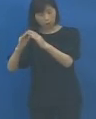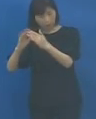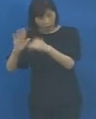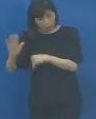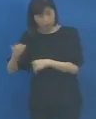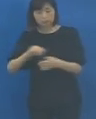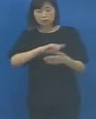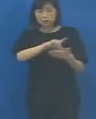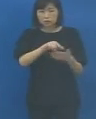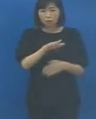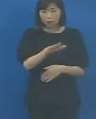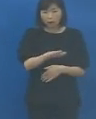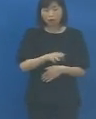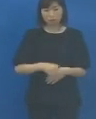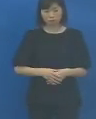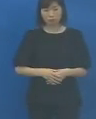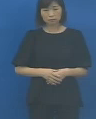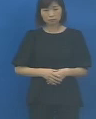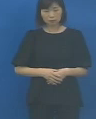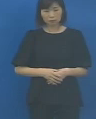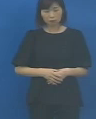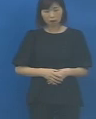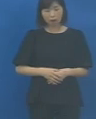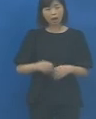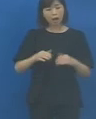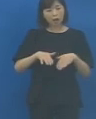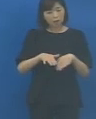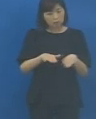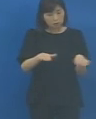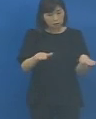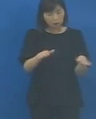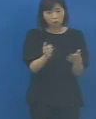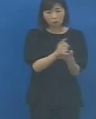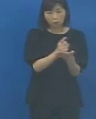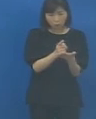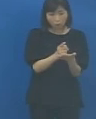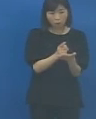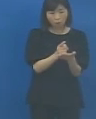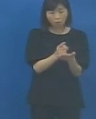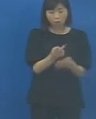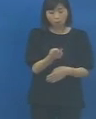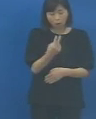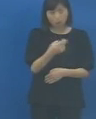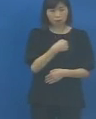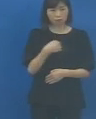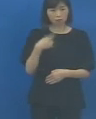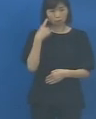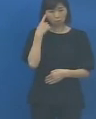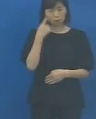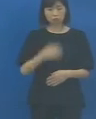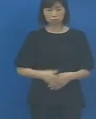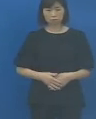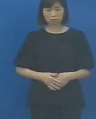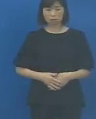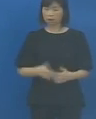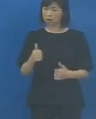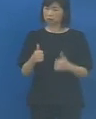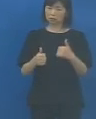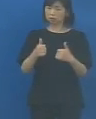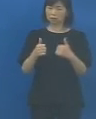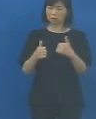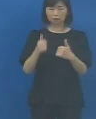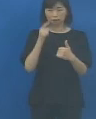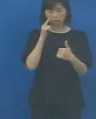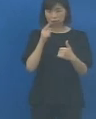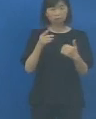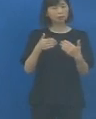じ発展方向というのは目指せると思うんですね。それは私は対立的に見るべきでないと、体験